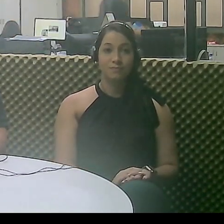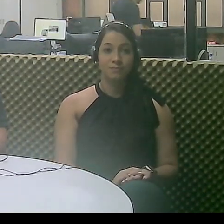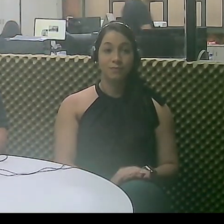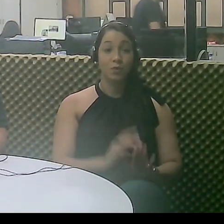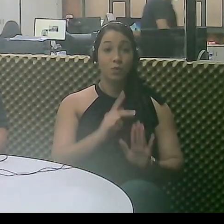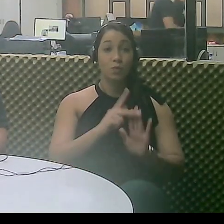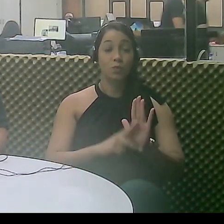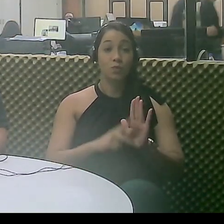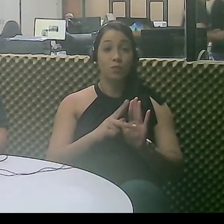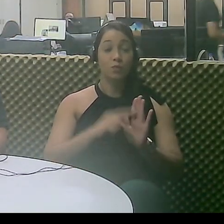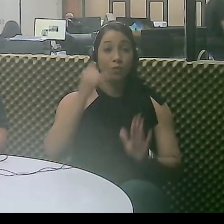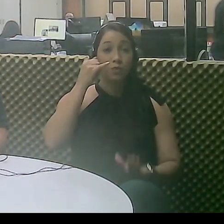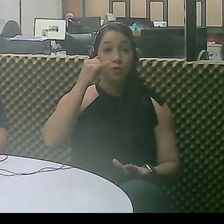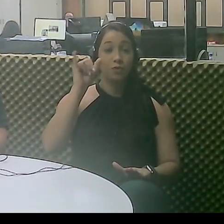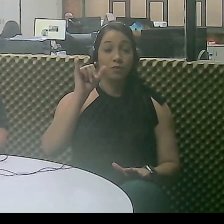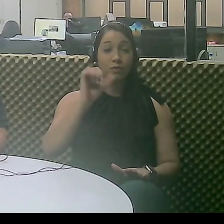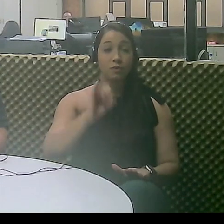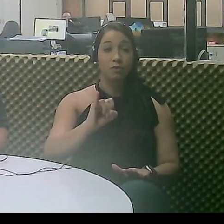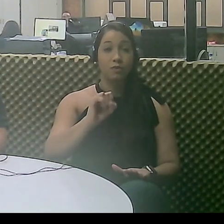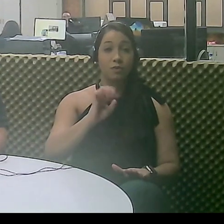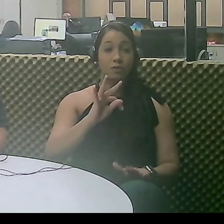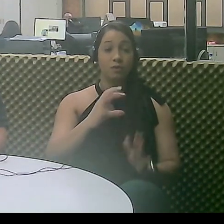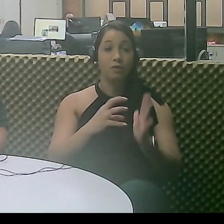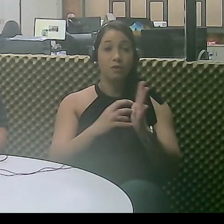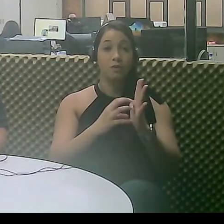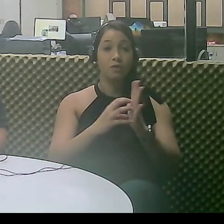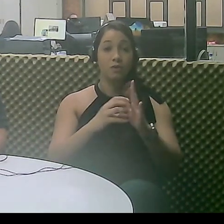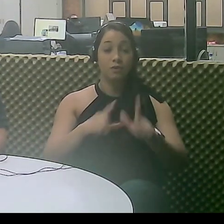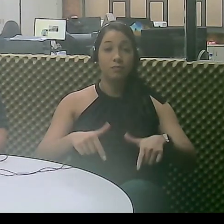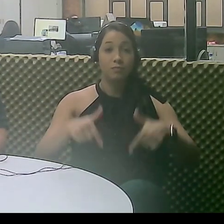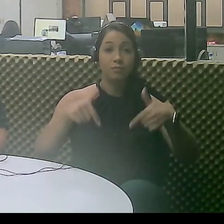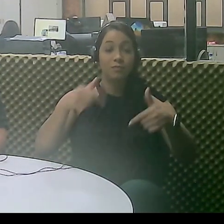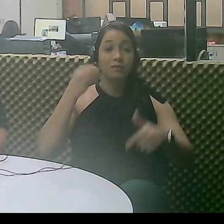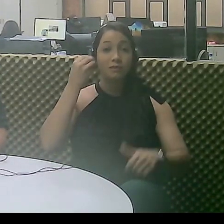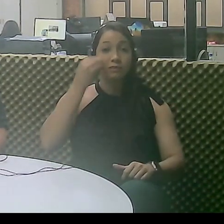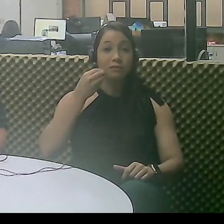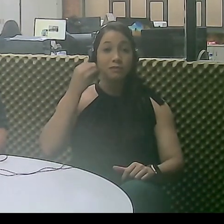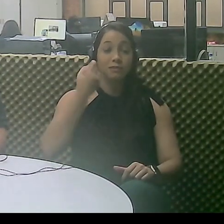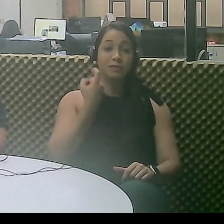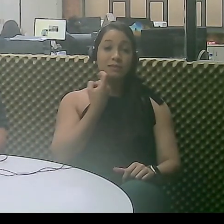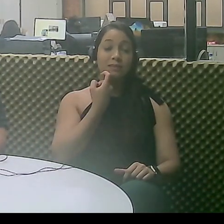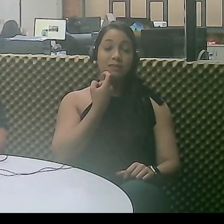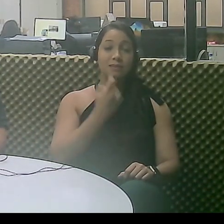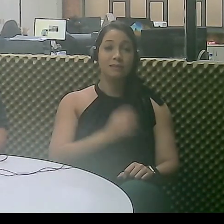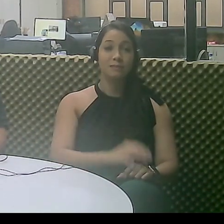Programa de prevenção à IST-AIDS realiza ação de testagem nesta sexta.